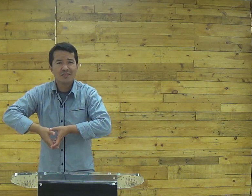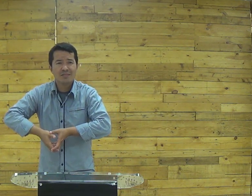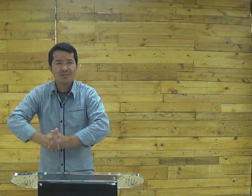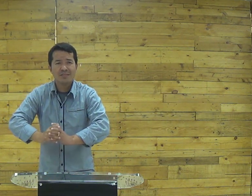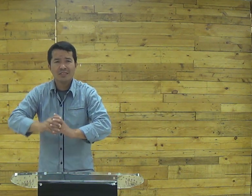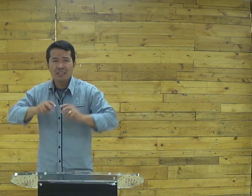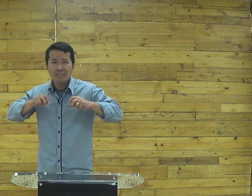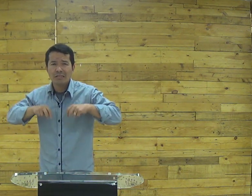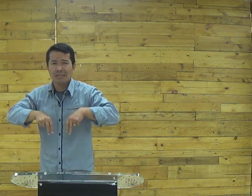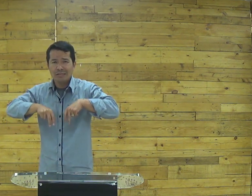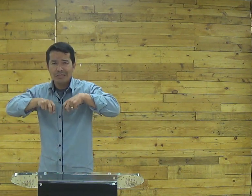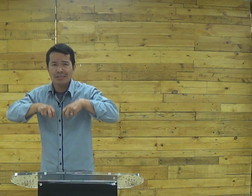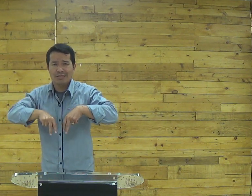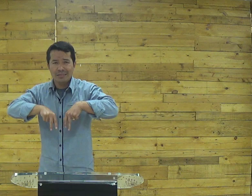vai,